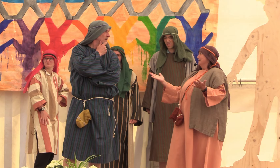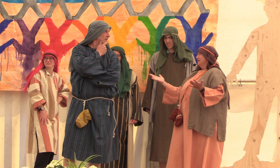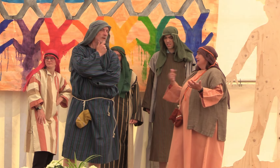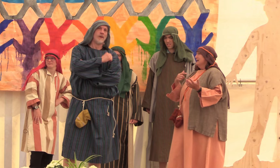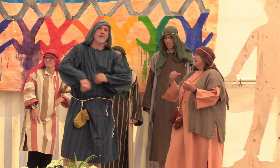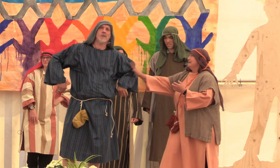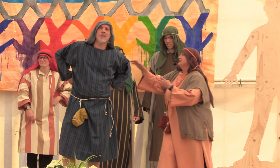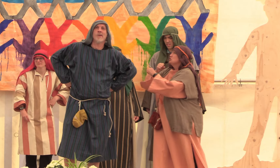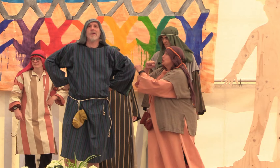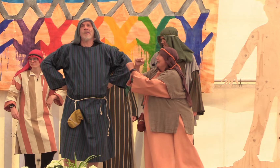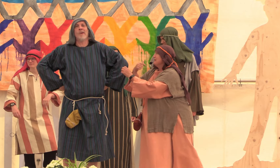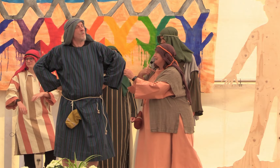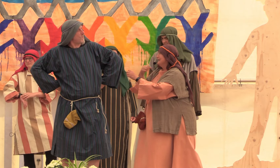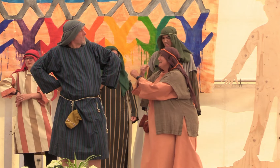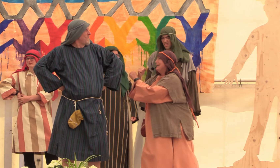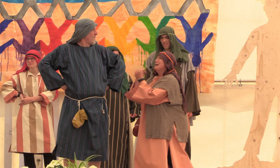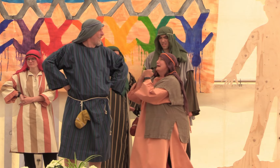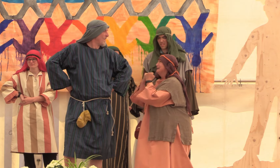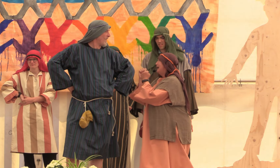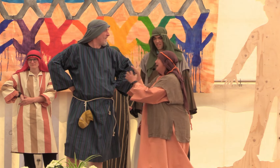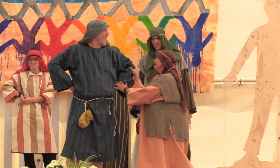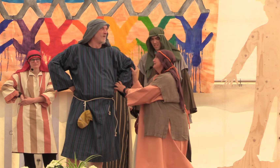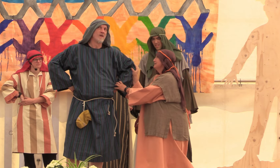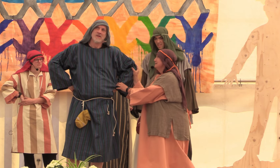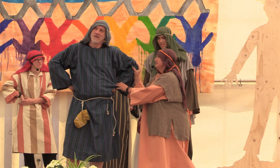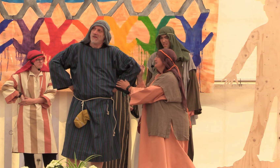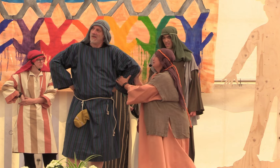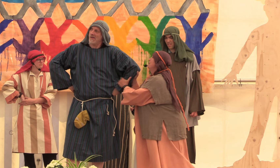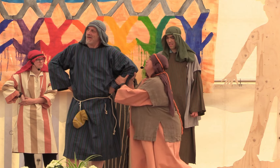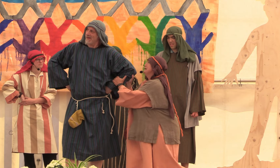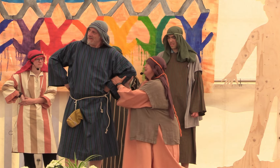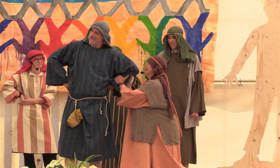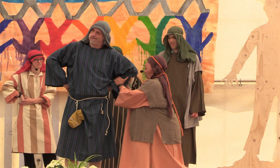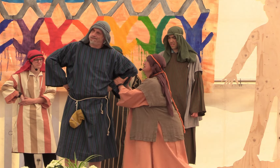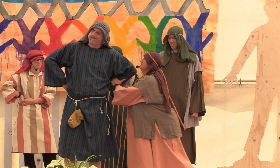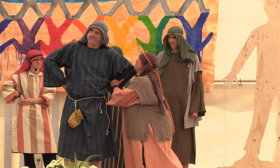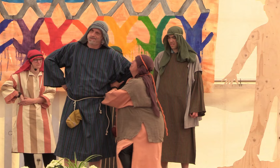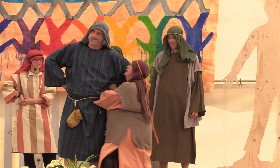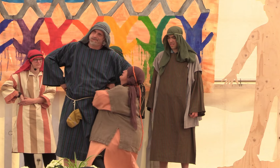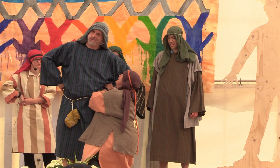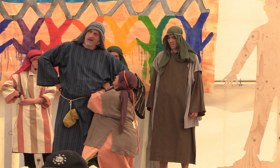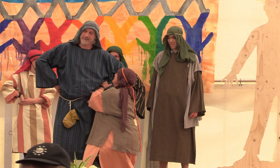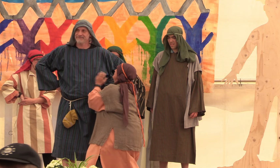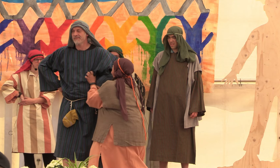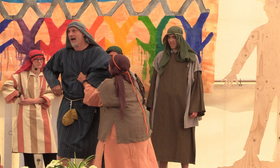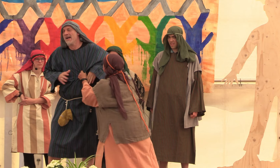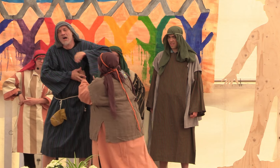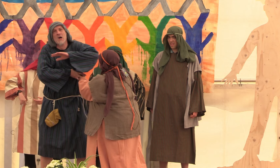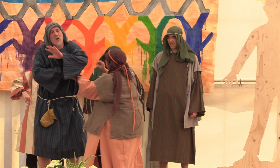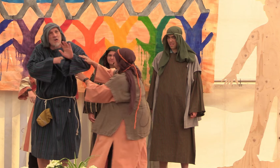Woche. Ich streng mich an, ich arbeite hart. Bitte.